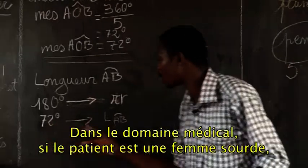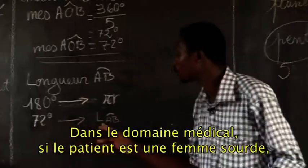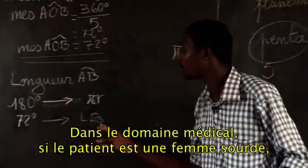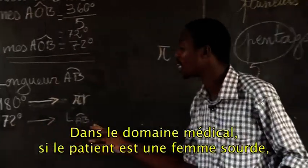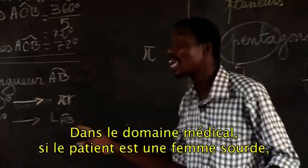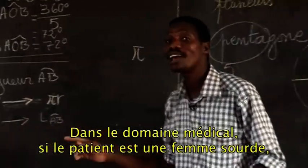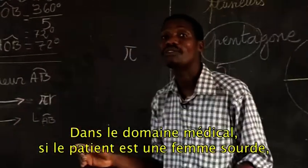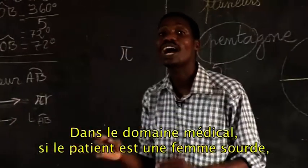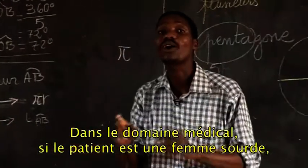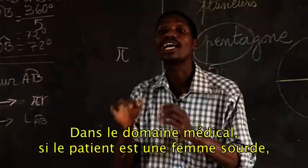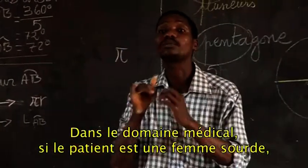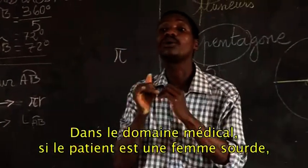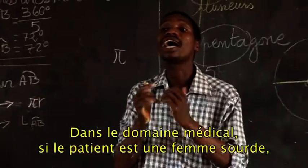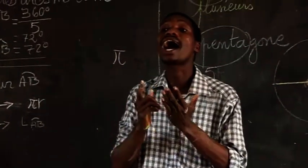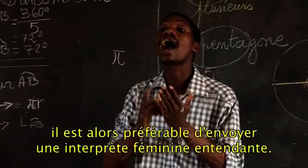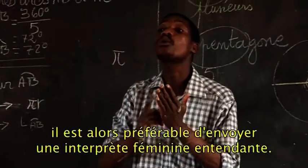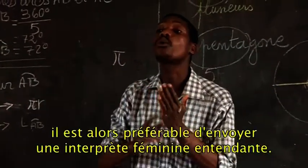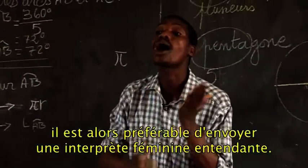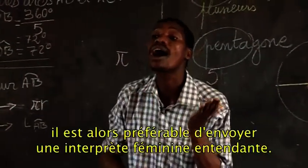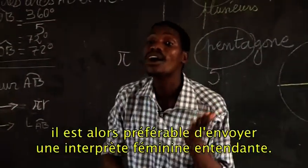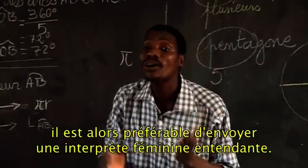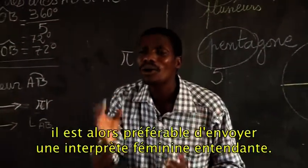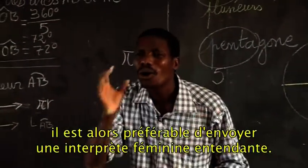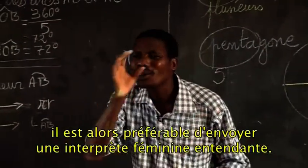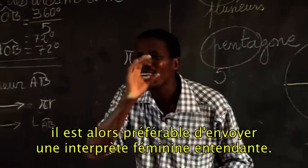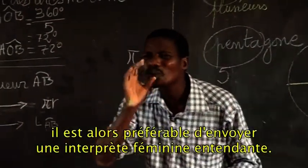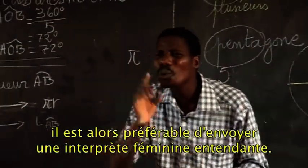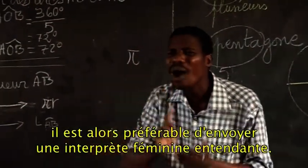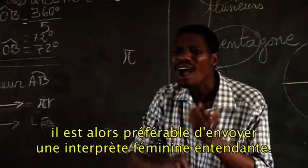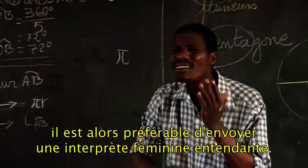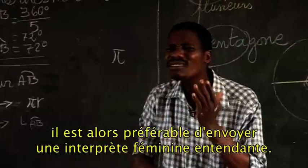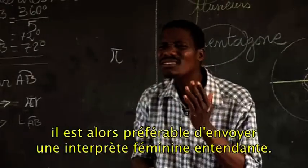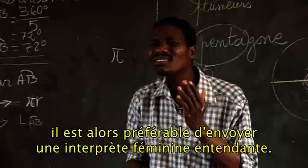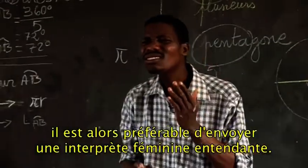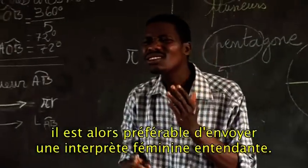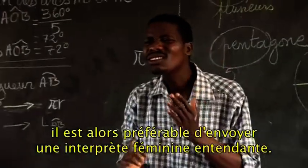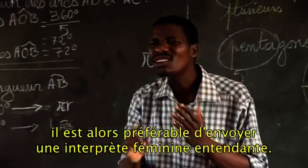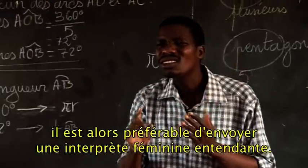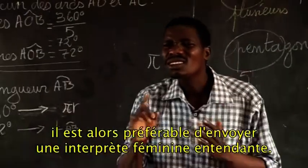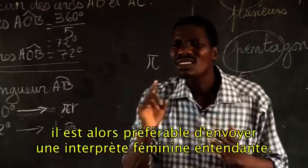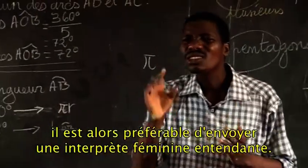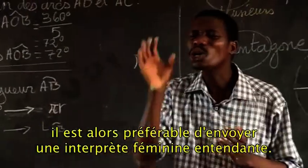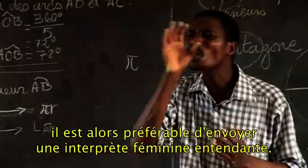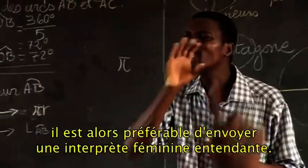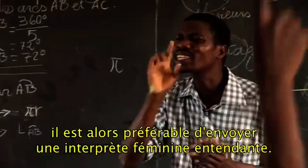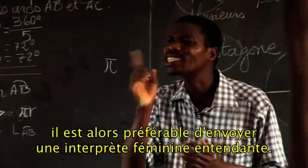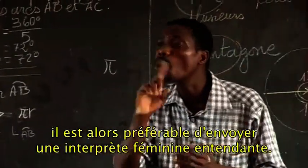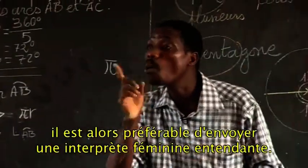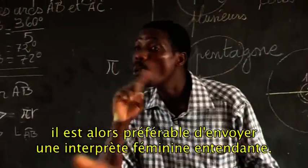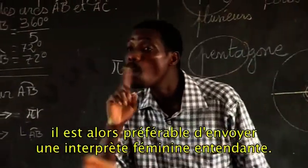médicinal, il serait mieux d'envoyer celui qui peut y aller. Lorsqu'il s'agit notamment d'une fille ou d'une femme sourde, il faut